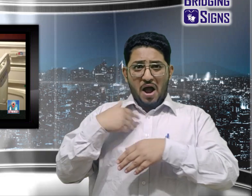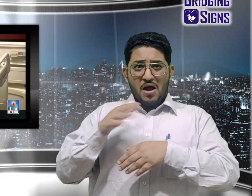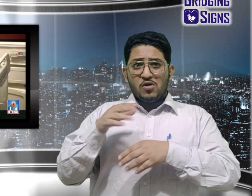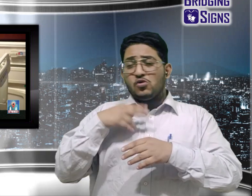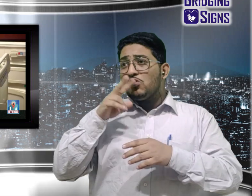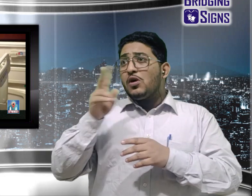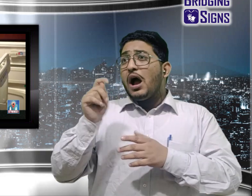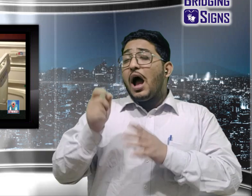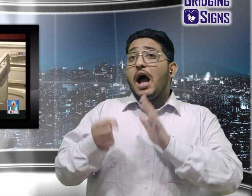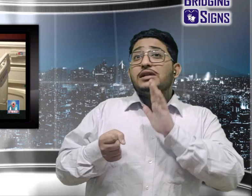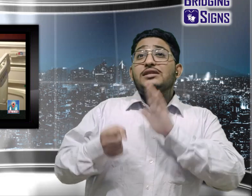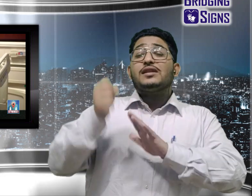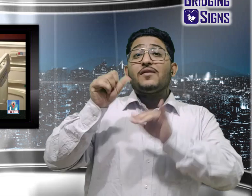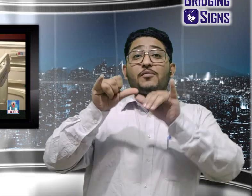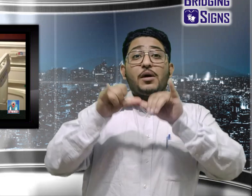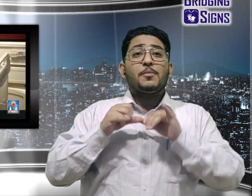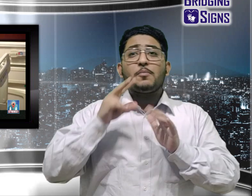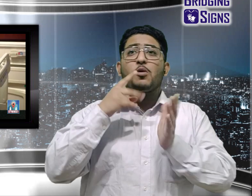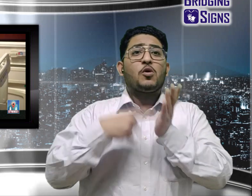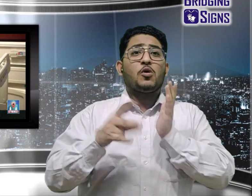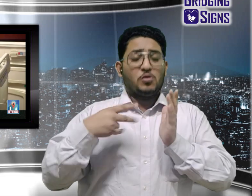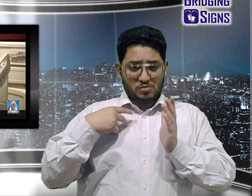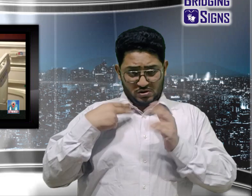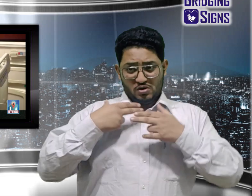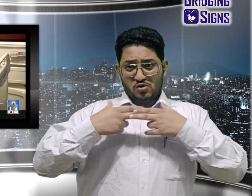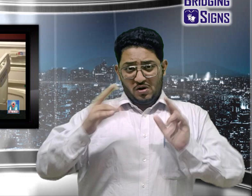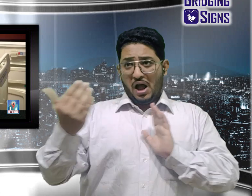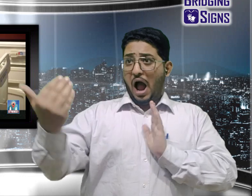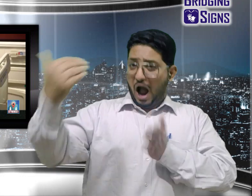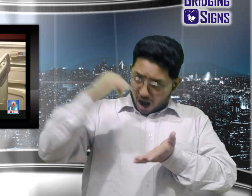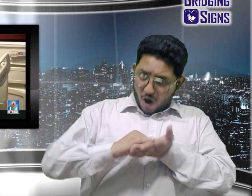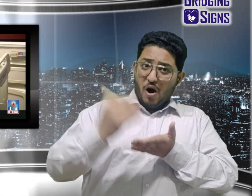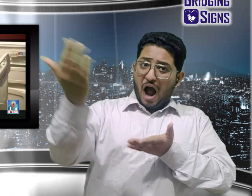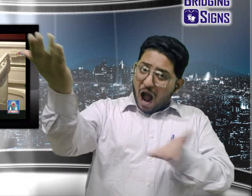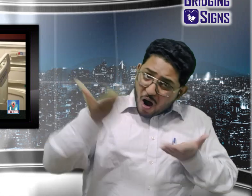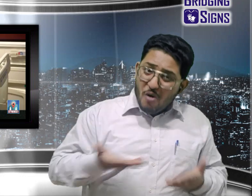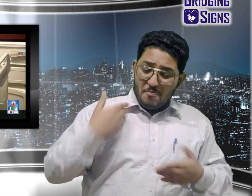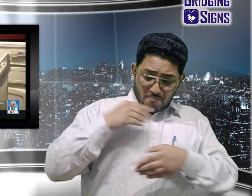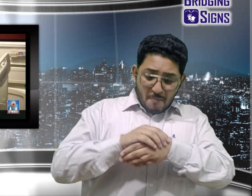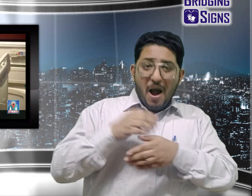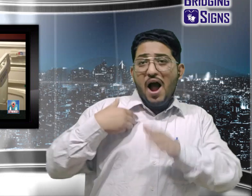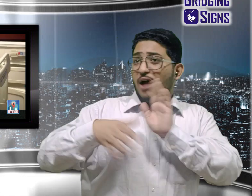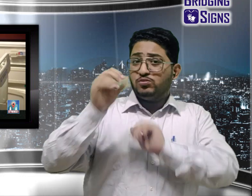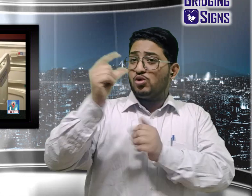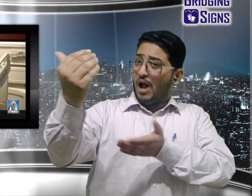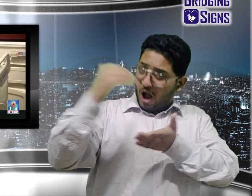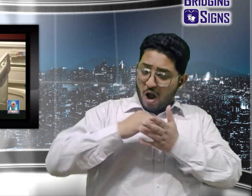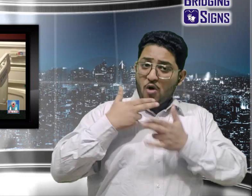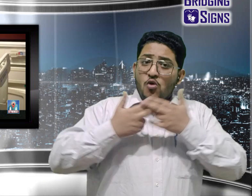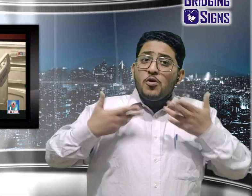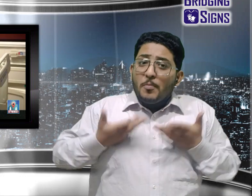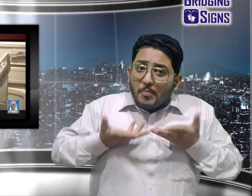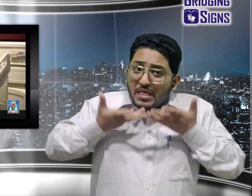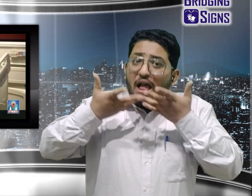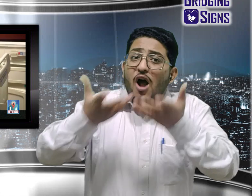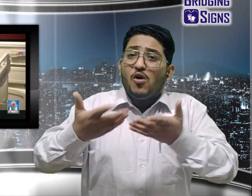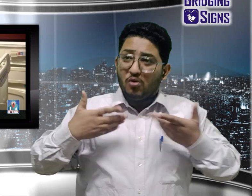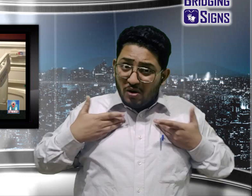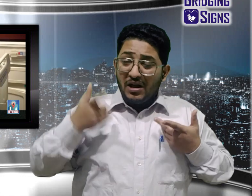वो बेशक इधर आए और मैं उनको स्टेटमेंट देने को तैयार हूँ। वो आए, मुझे सुने और